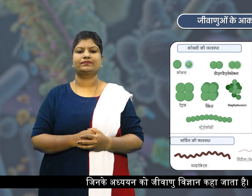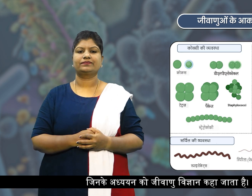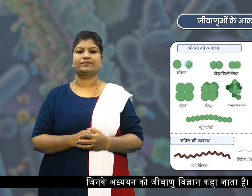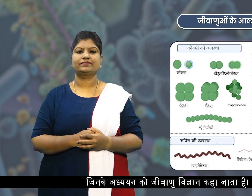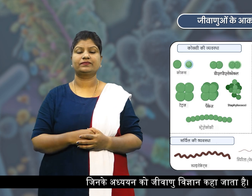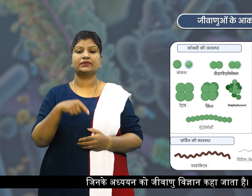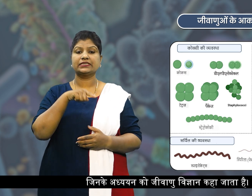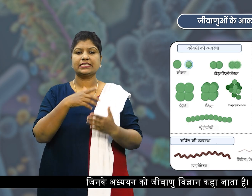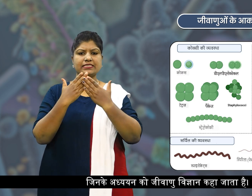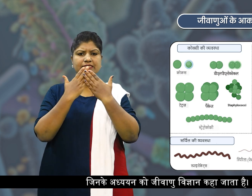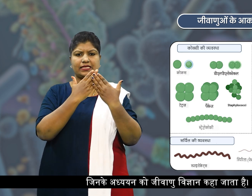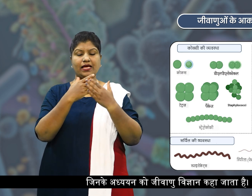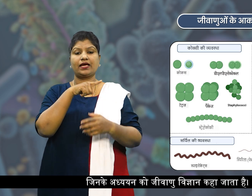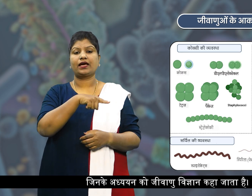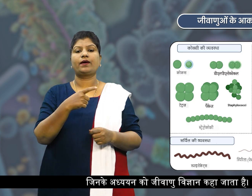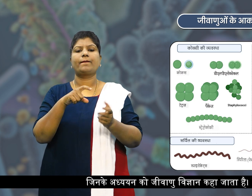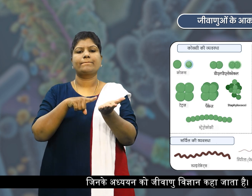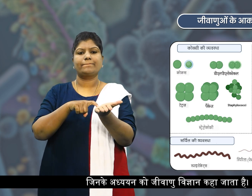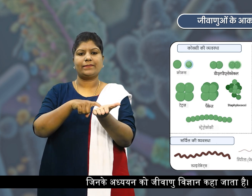जिनके अध्ययन को जीवाणु विज्ञान कहा जाता है।